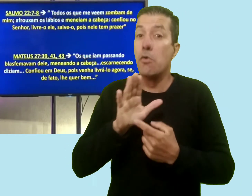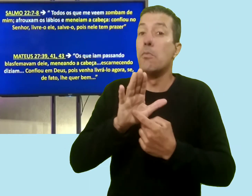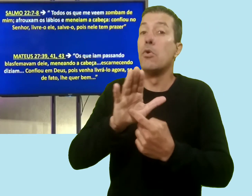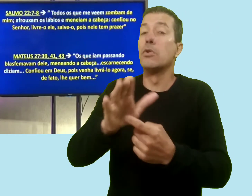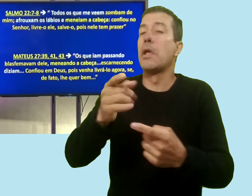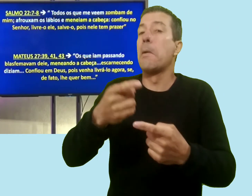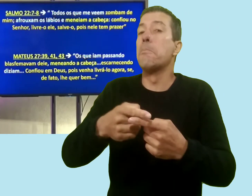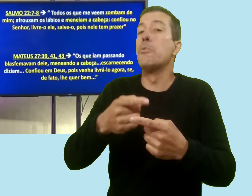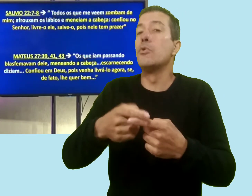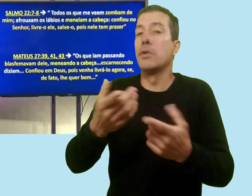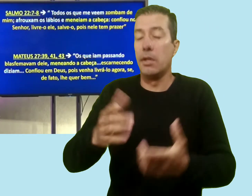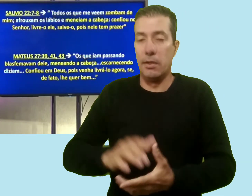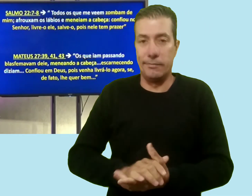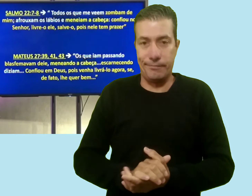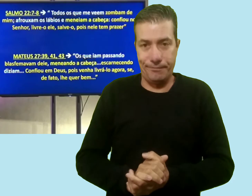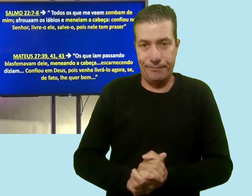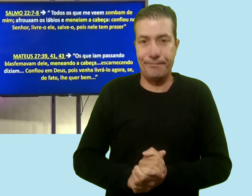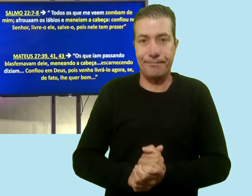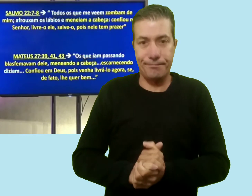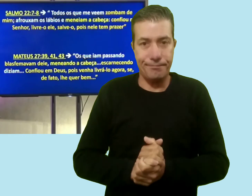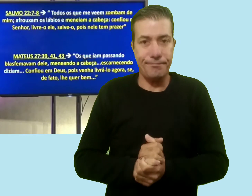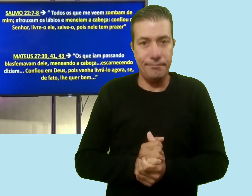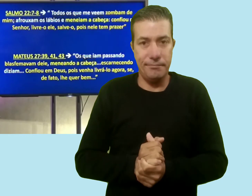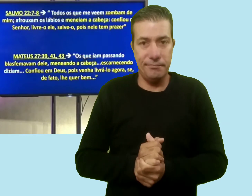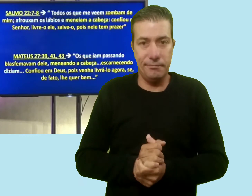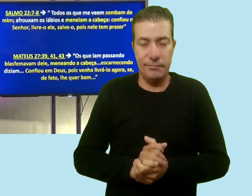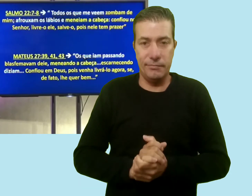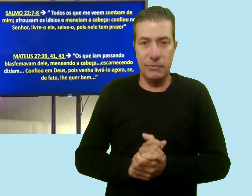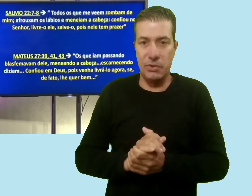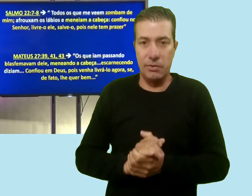Eu vou mostrar para vocês por que não é coincidência.